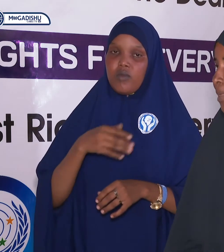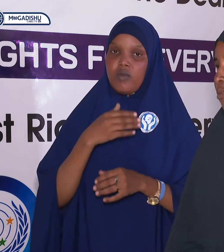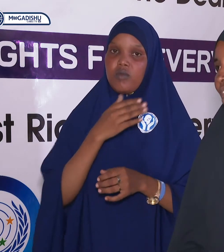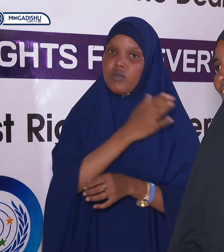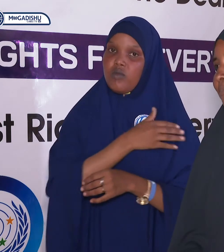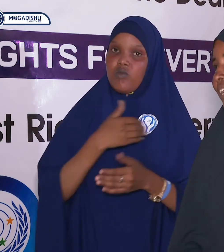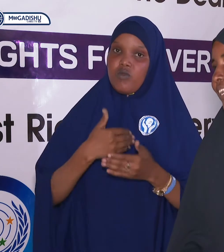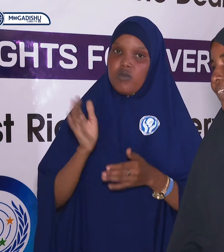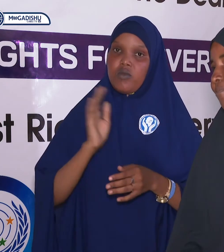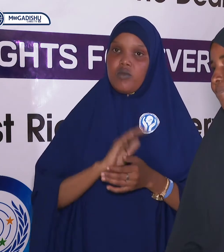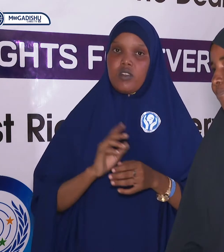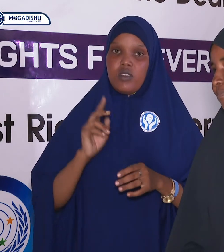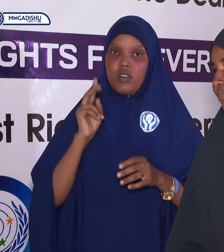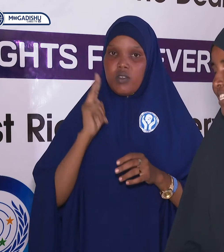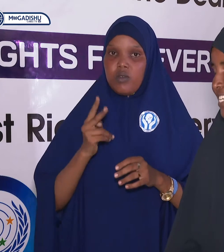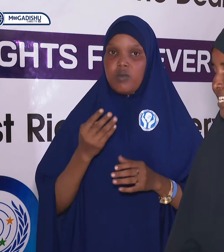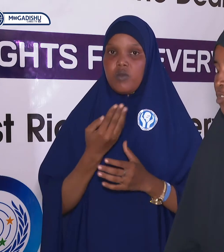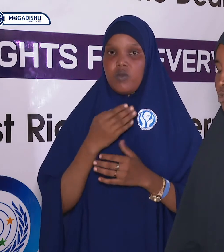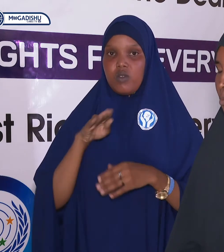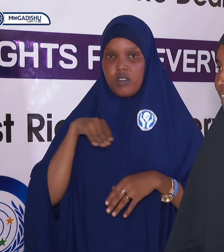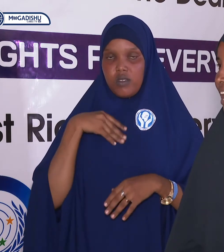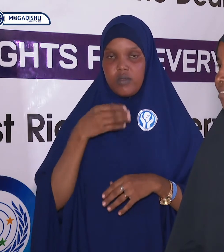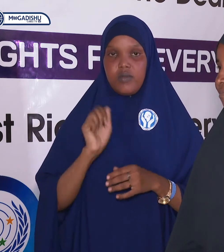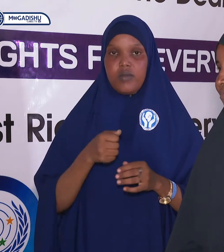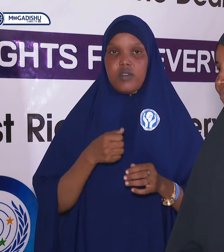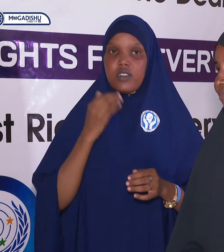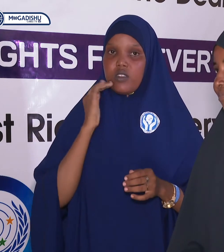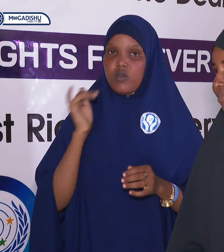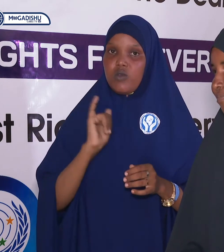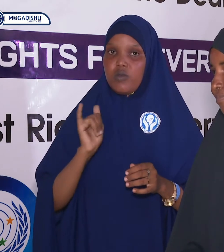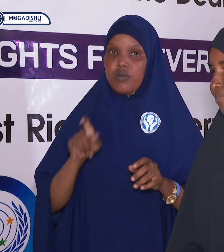la-aanba labadaba waan qaabilaynaa si isku mid ah